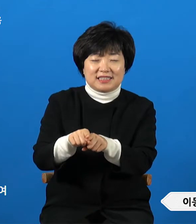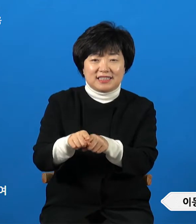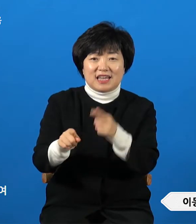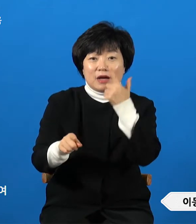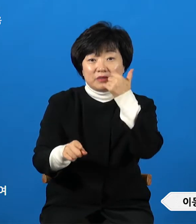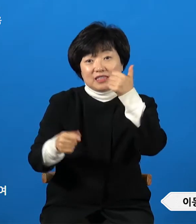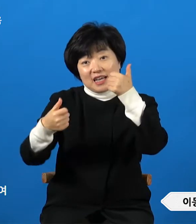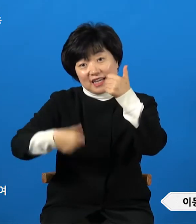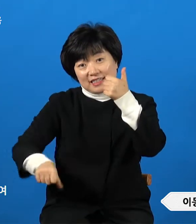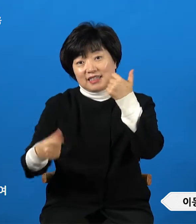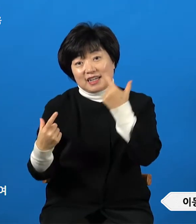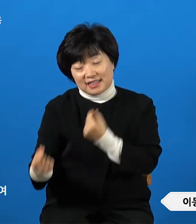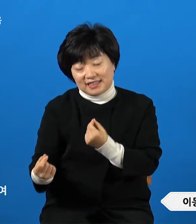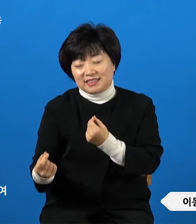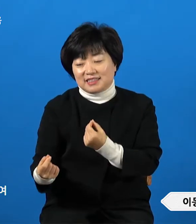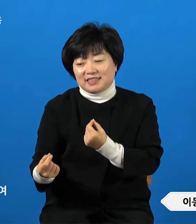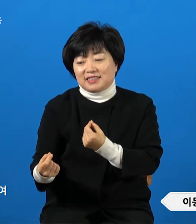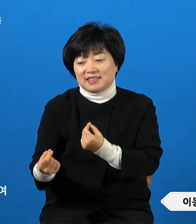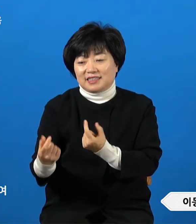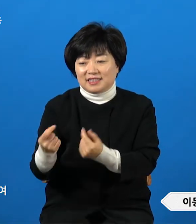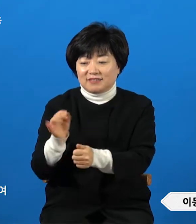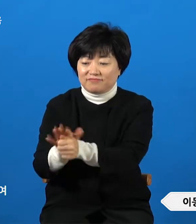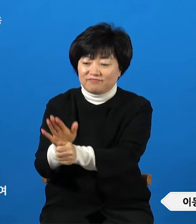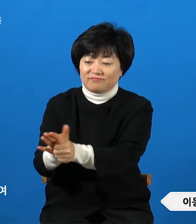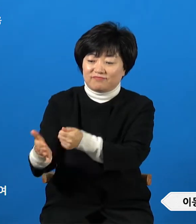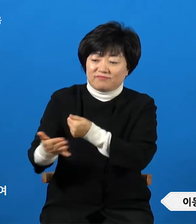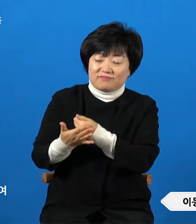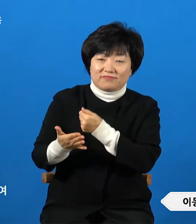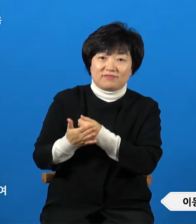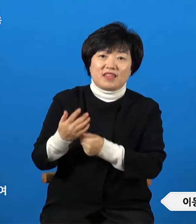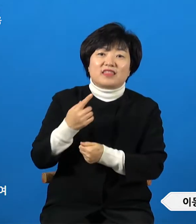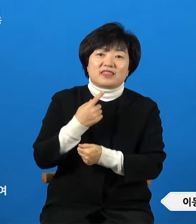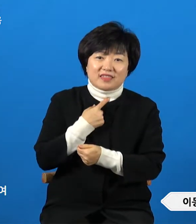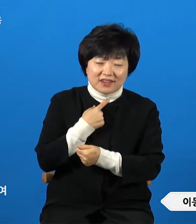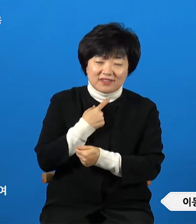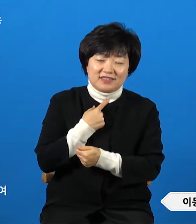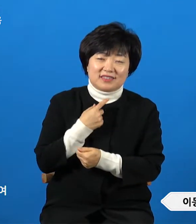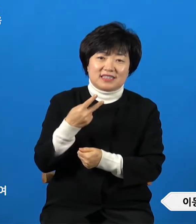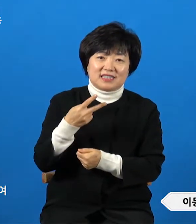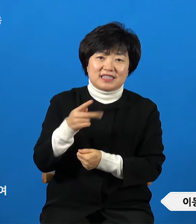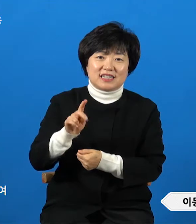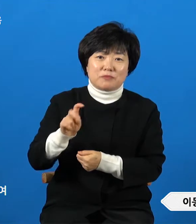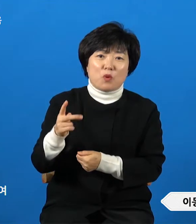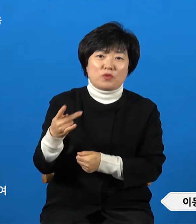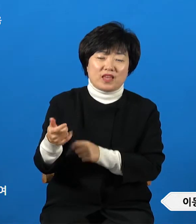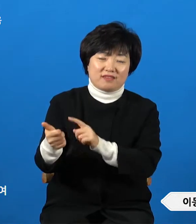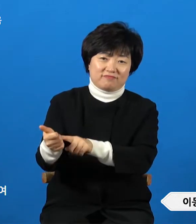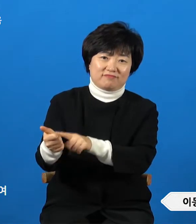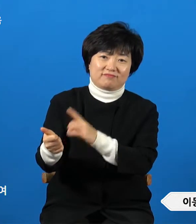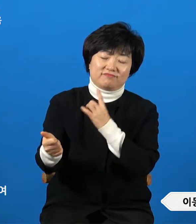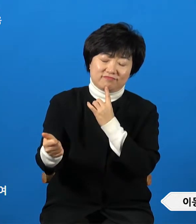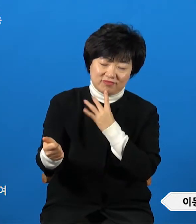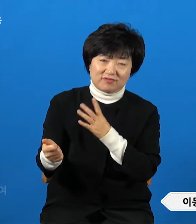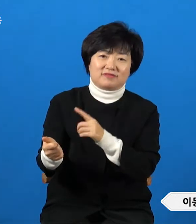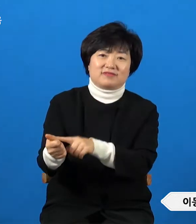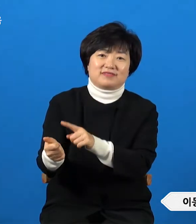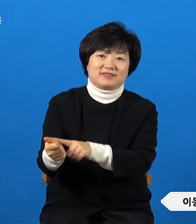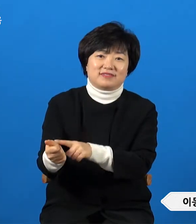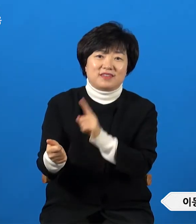부자처럼 동역했던 사역자 디모데, 내게는 이 사람밖에 없다 말할